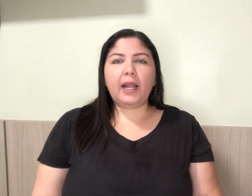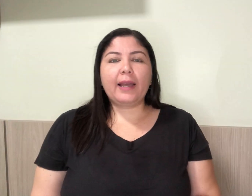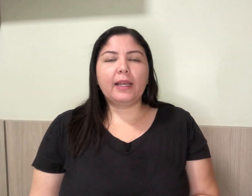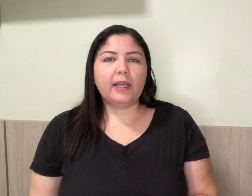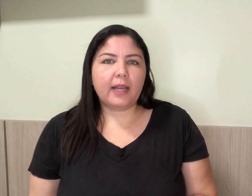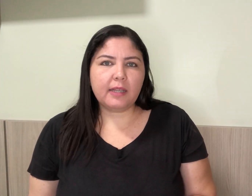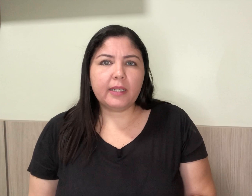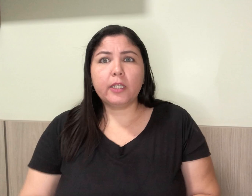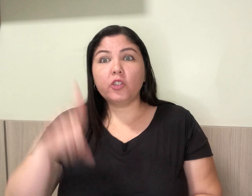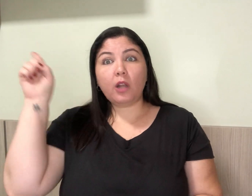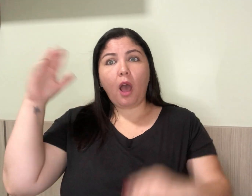Aquela casa é grande.